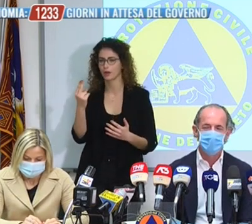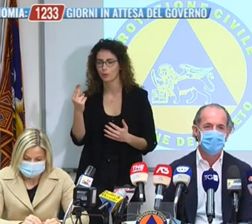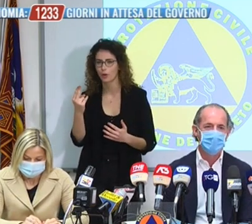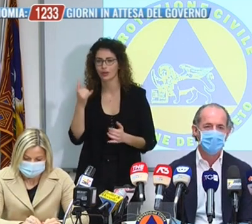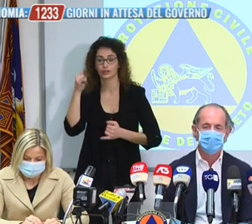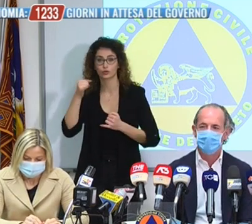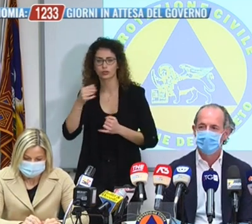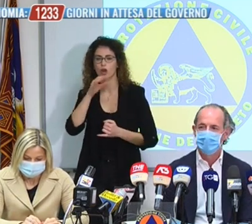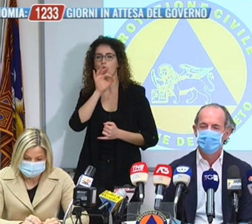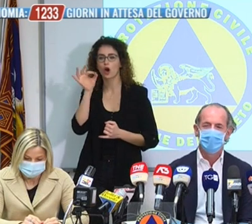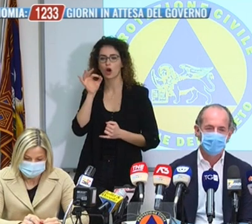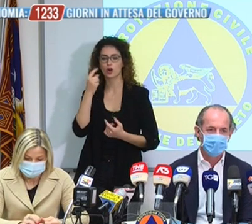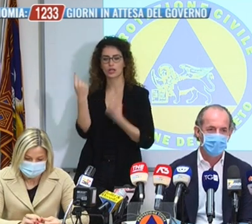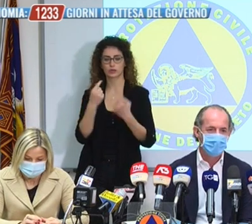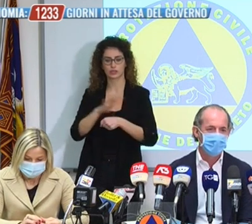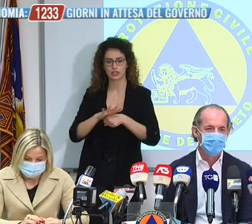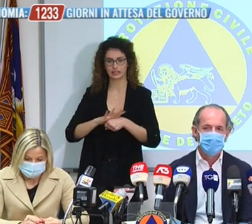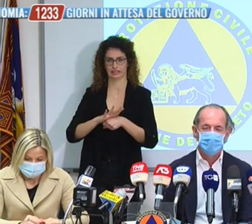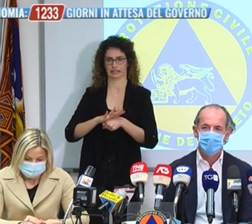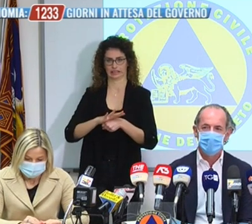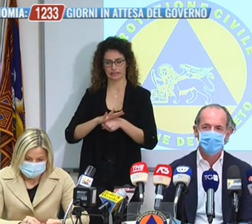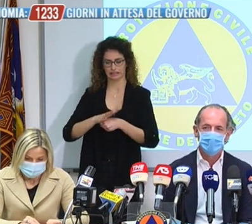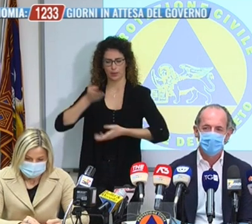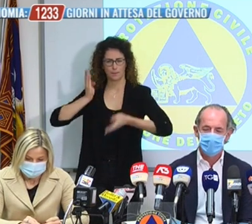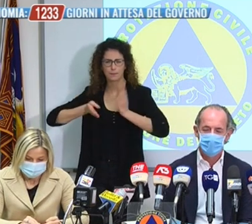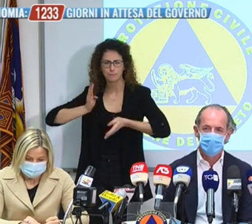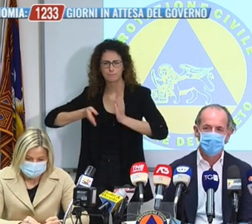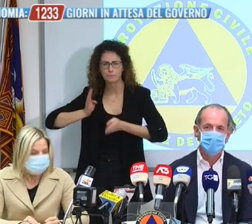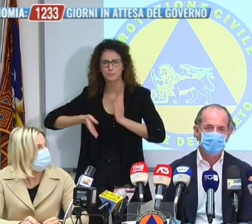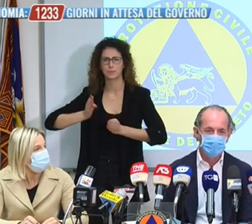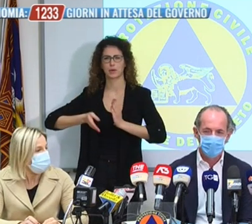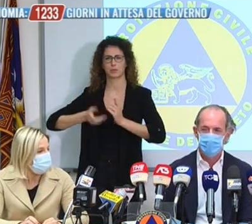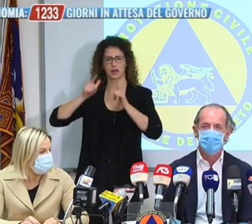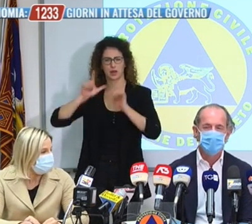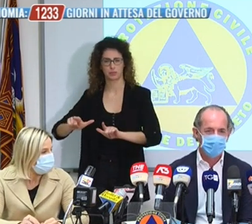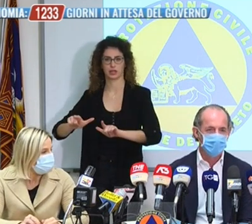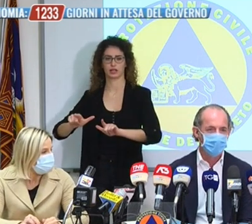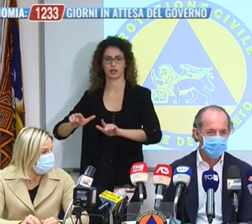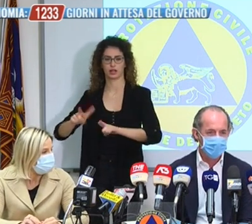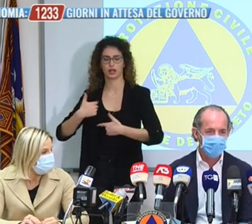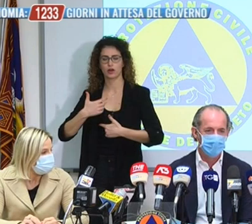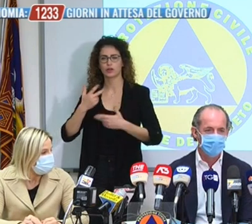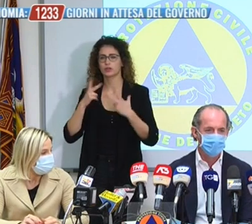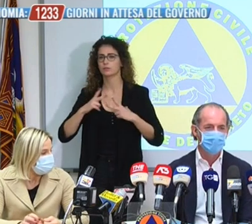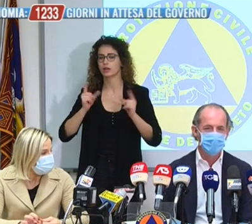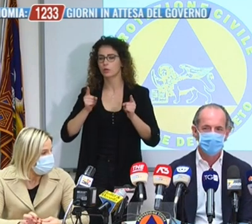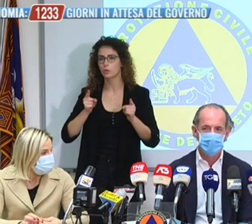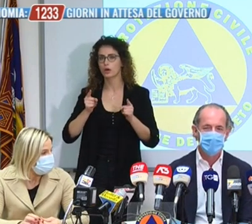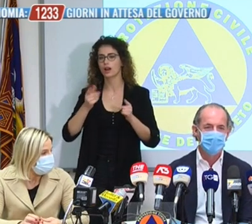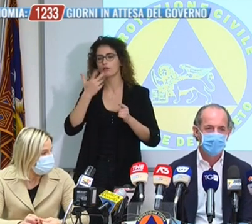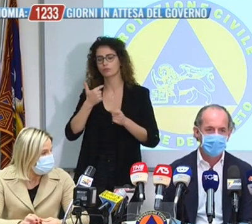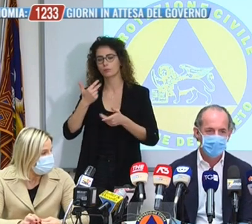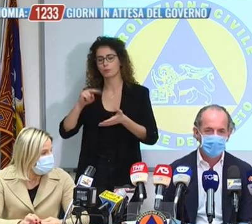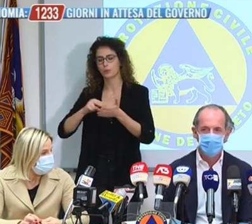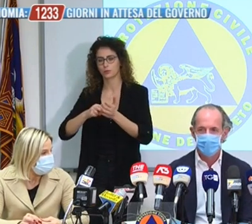disagio familiare, di maltrattamenti, con la speranza che possano risolvere i loro problemi. Ricordo che c'è sempre uno sportello che si